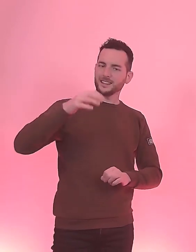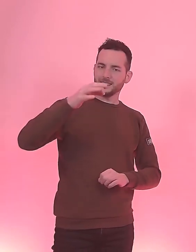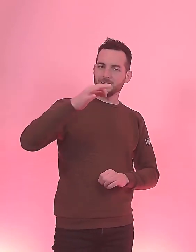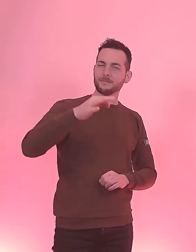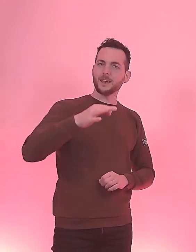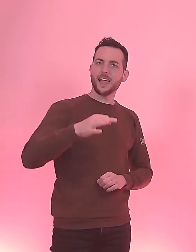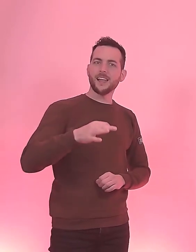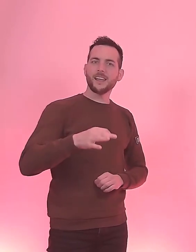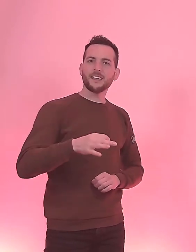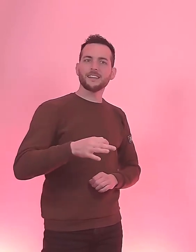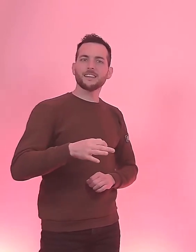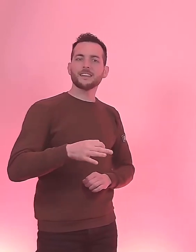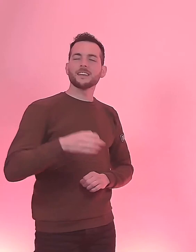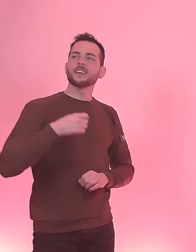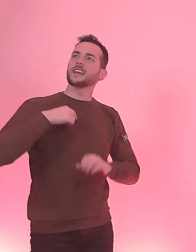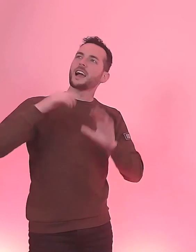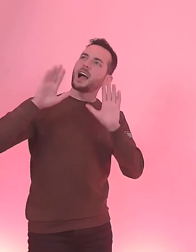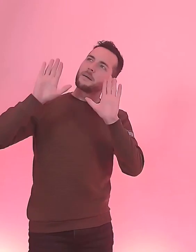our